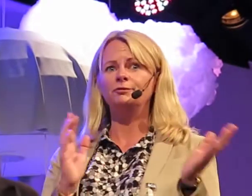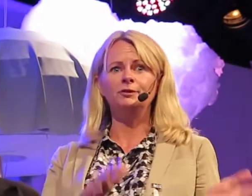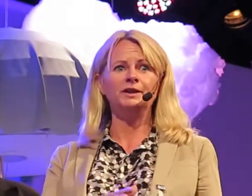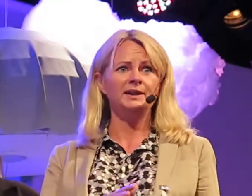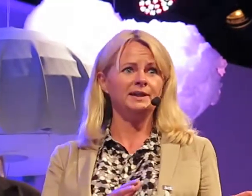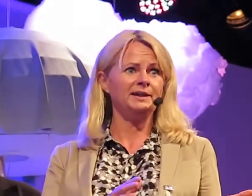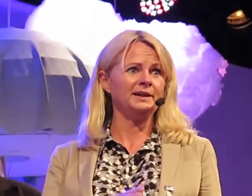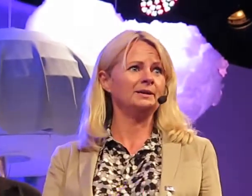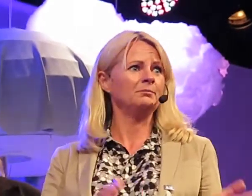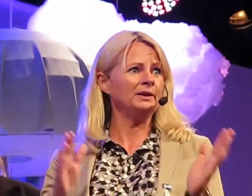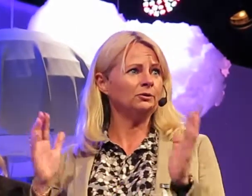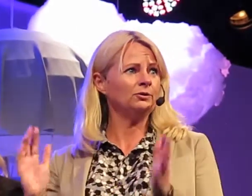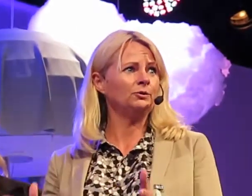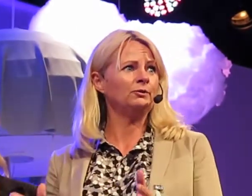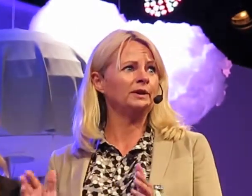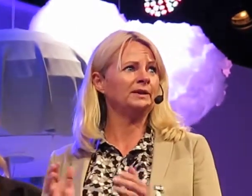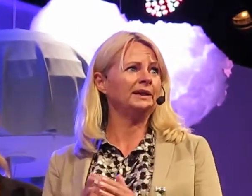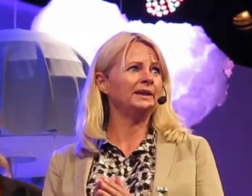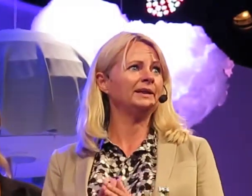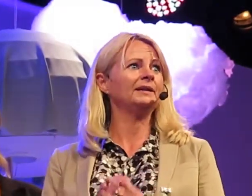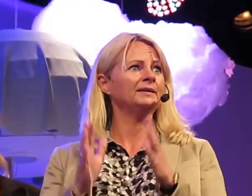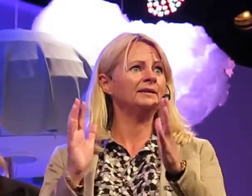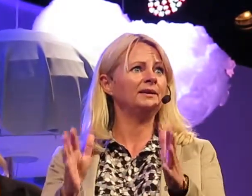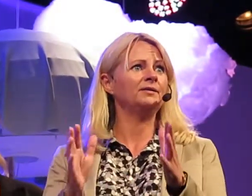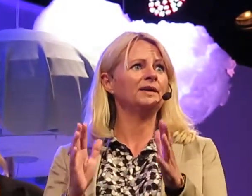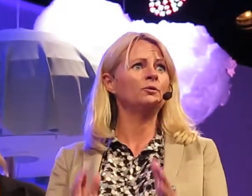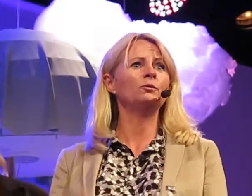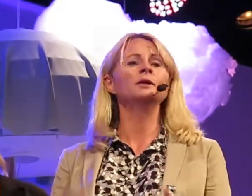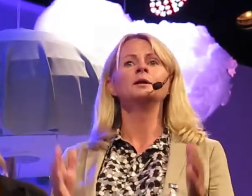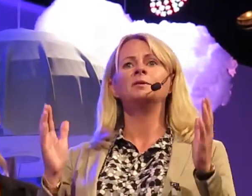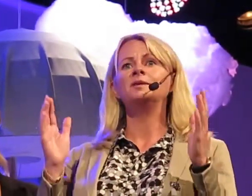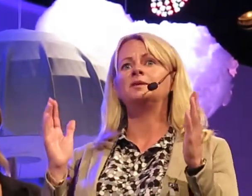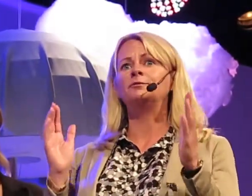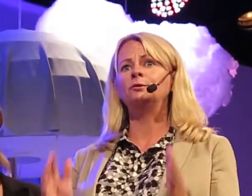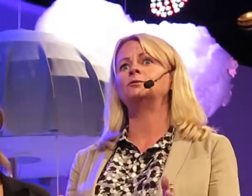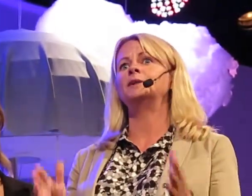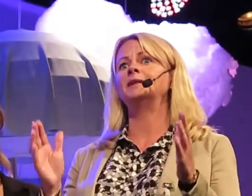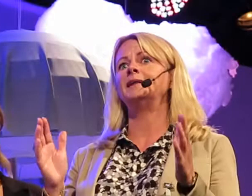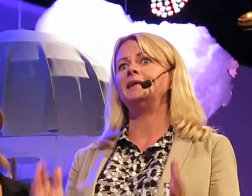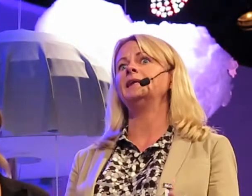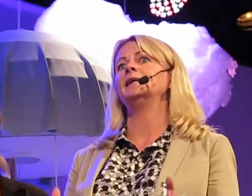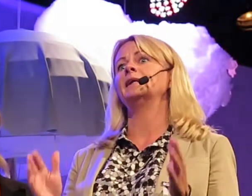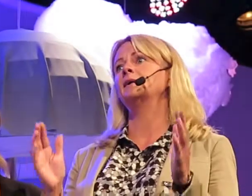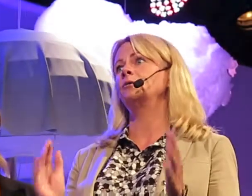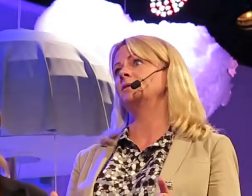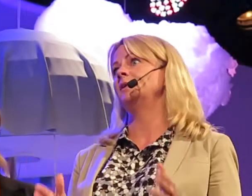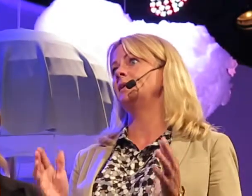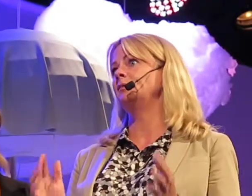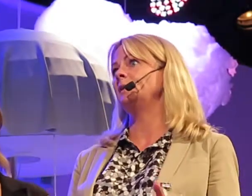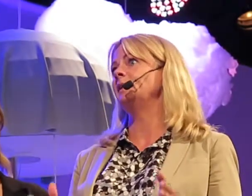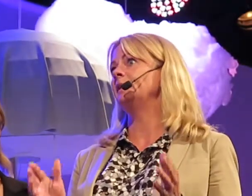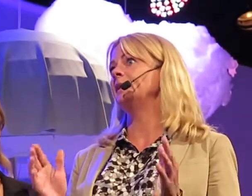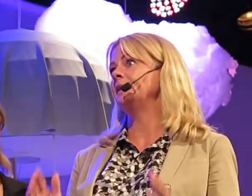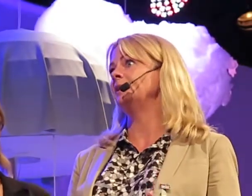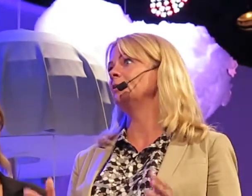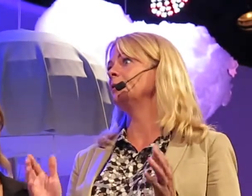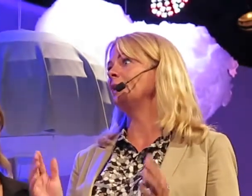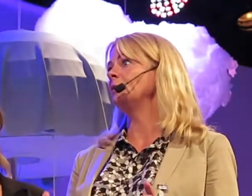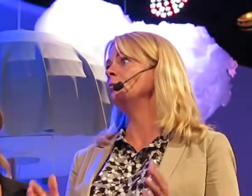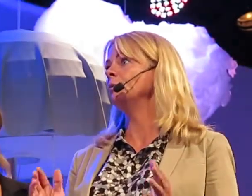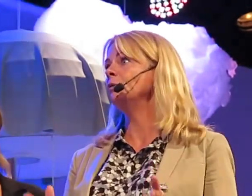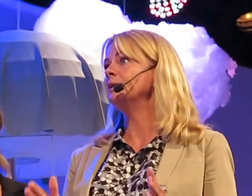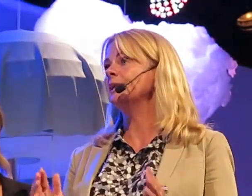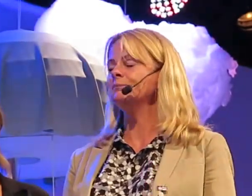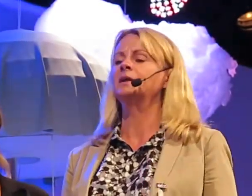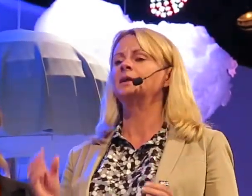ord, både från förra regeringen men också nuvarande regeringen, att det är dit vi ska gå. Men vi ser fortfarande inga långsiktiga spelregler inom